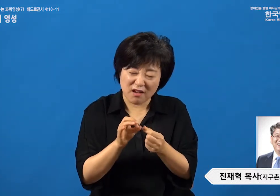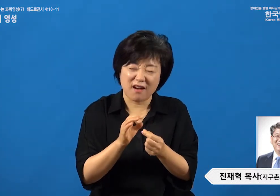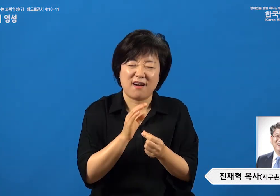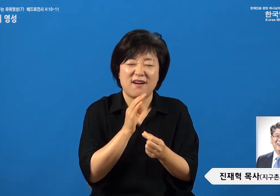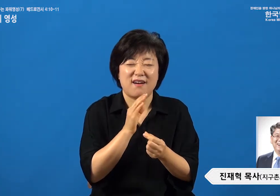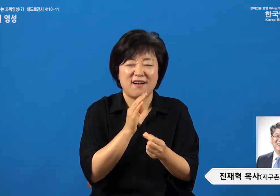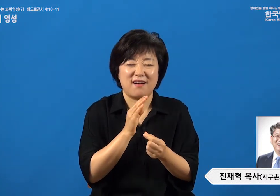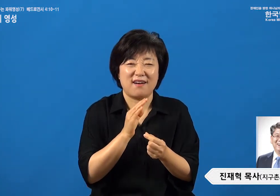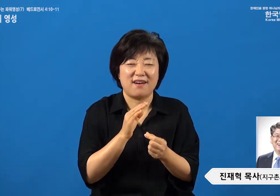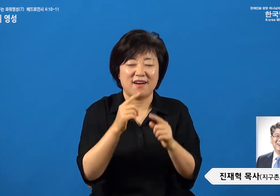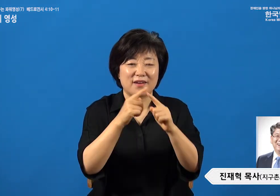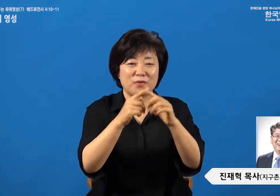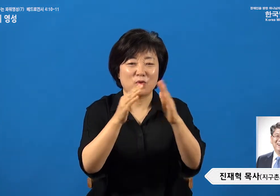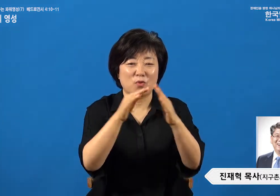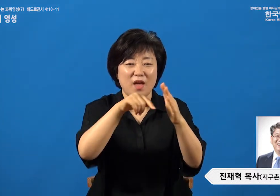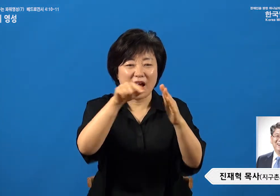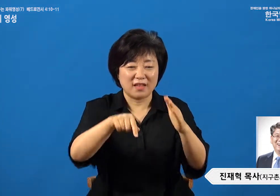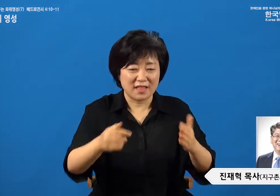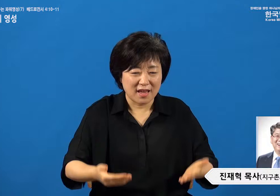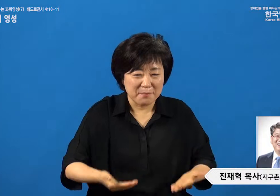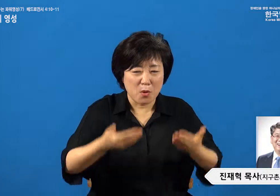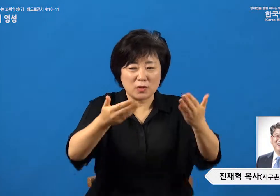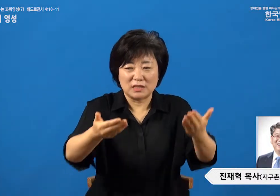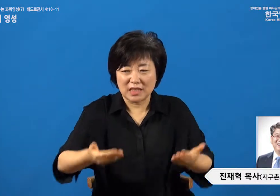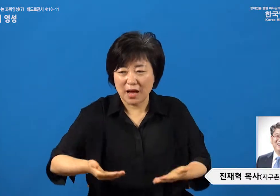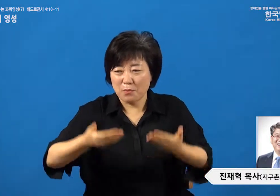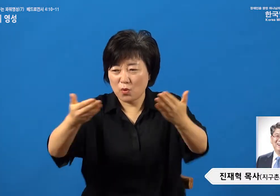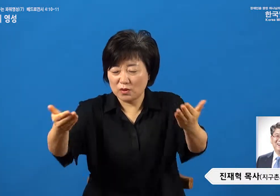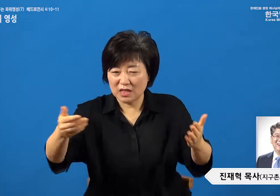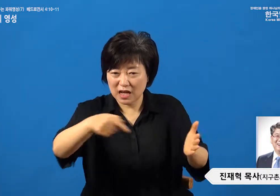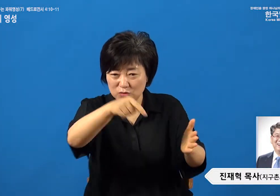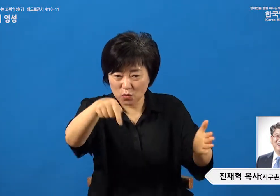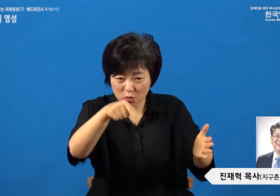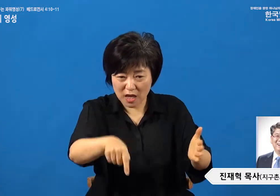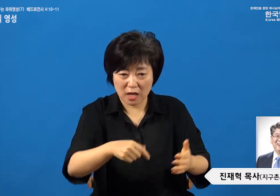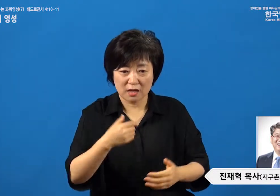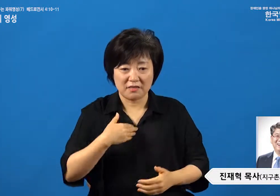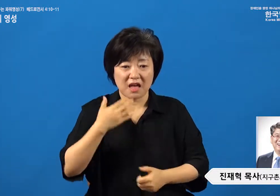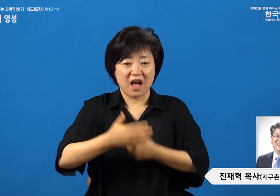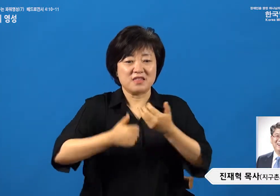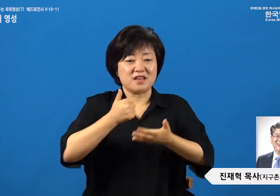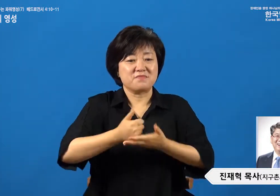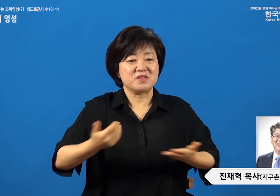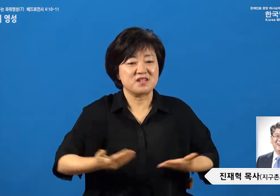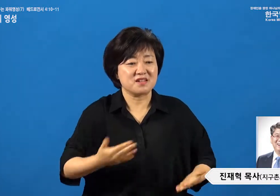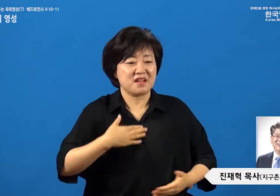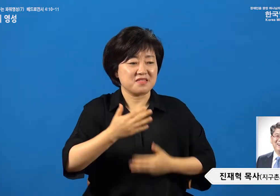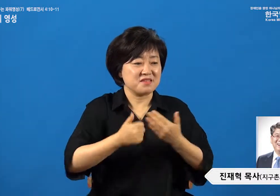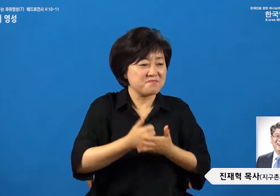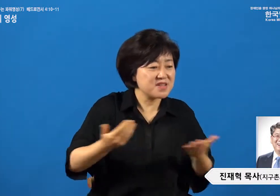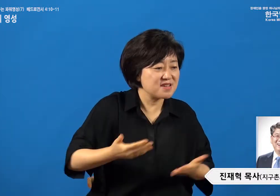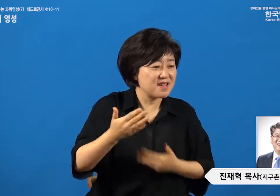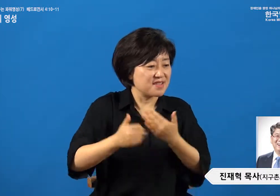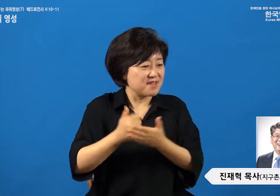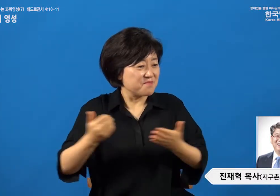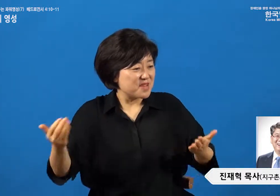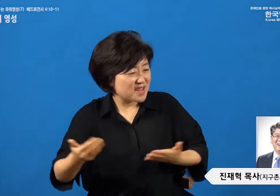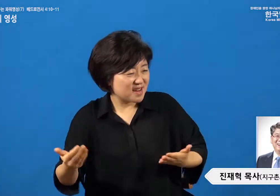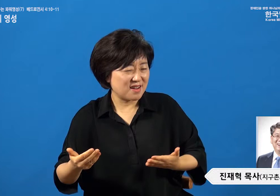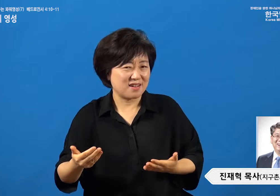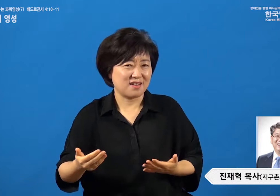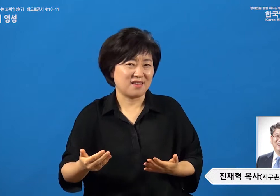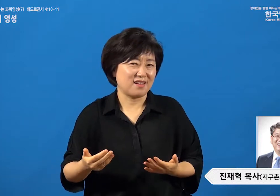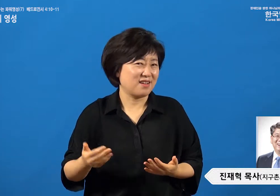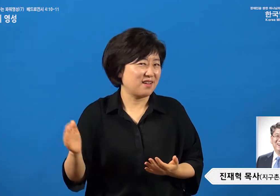교회 안에 수많은 봉사 가운데 하나님의 일을 한다고 봉사하면서 우리가 서로를 향해 주고 있는